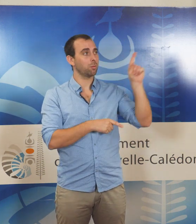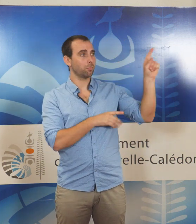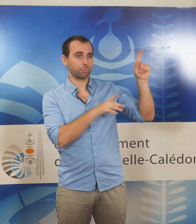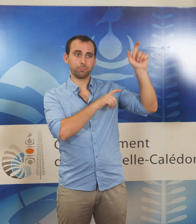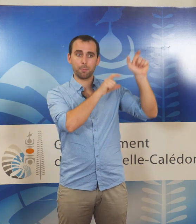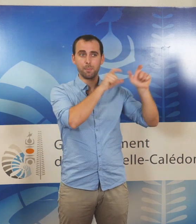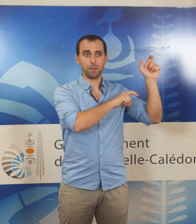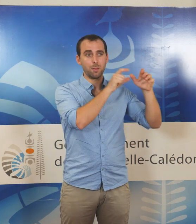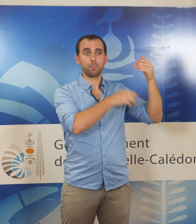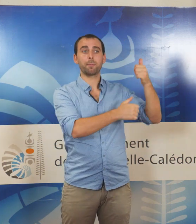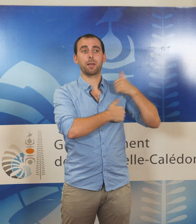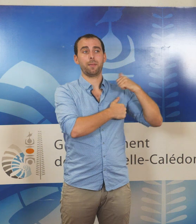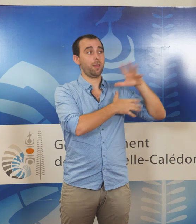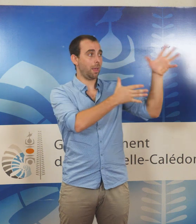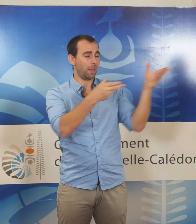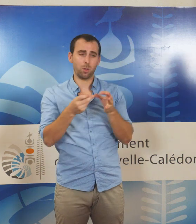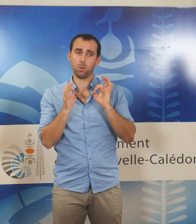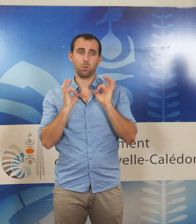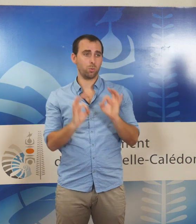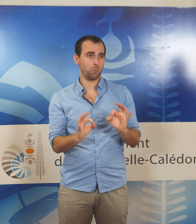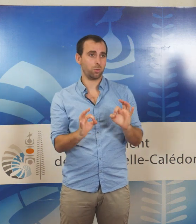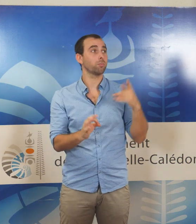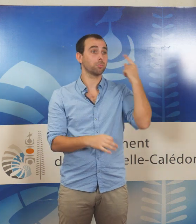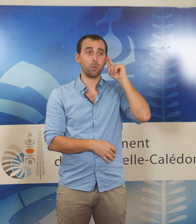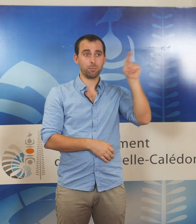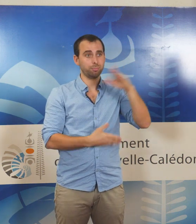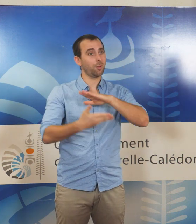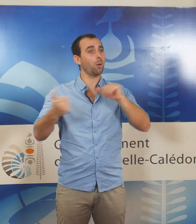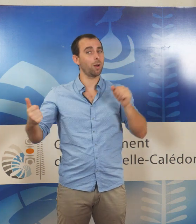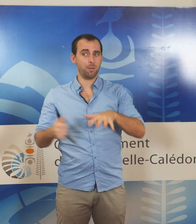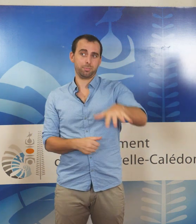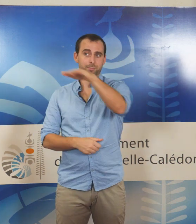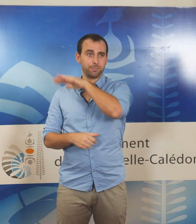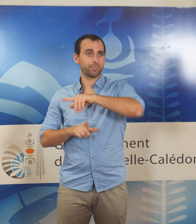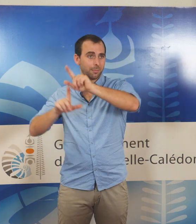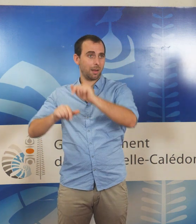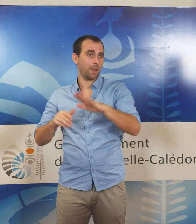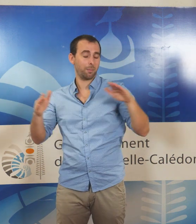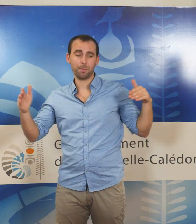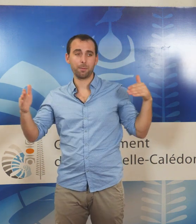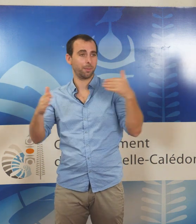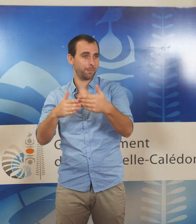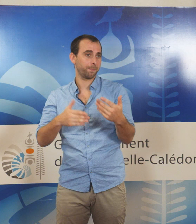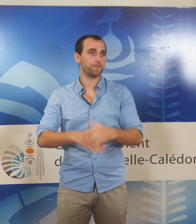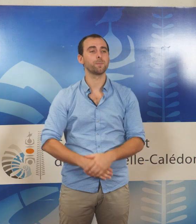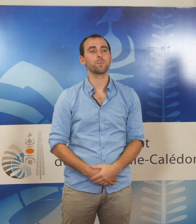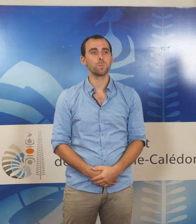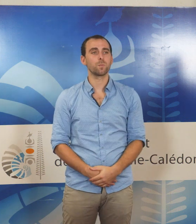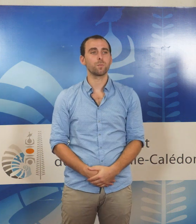manière possible ces militaires qui venaient en relève de ceux qui étaient là actuellement.